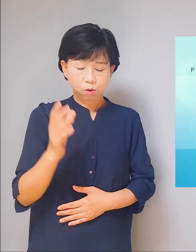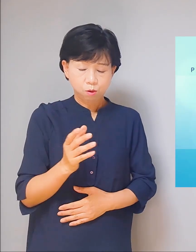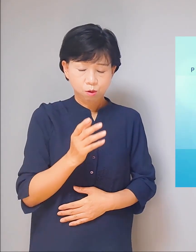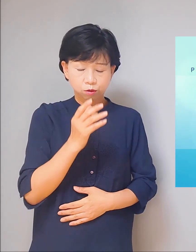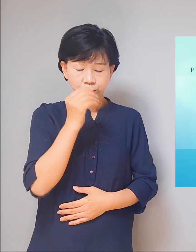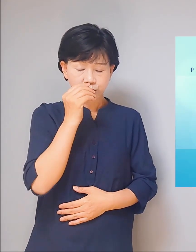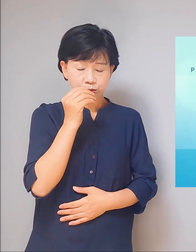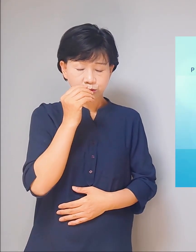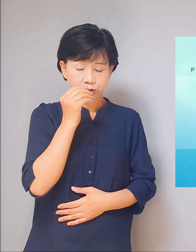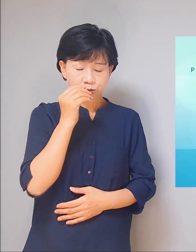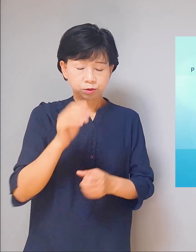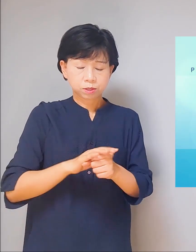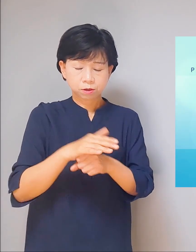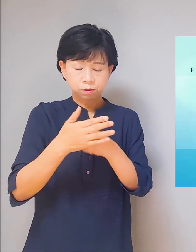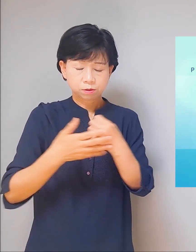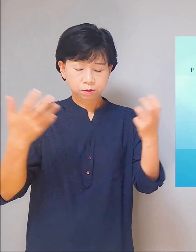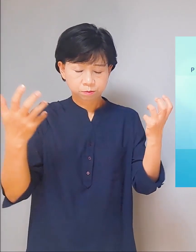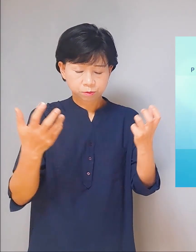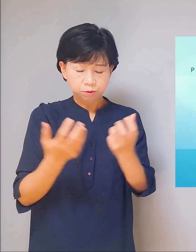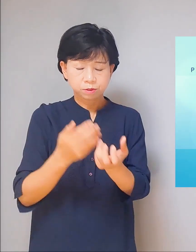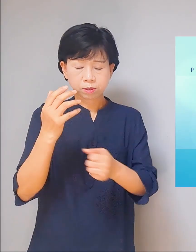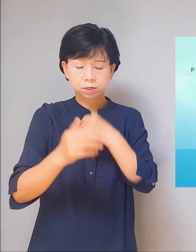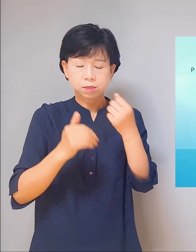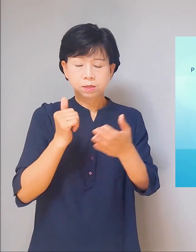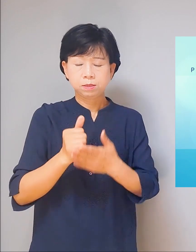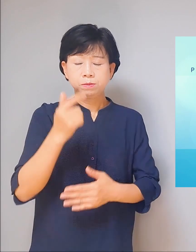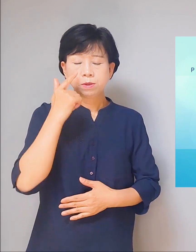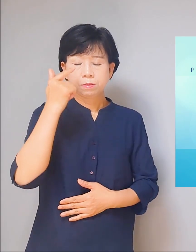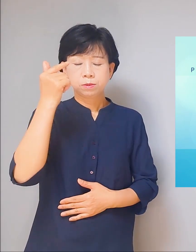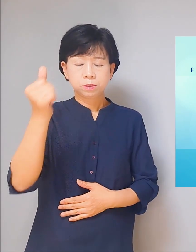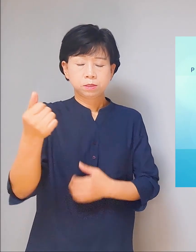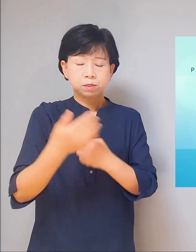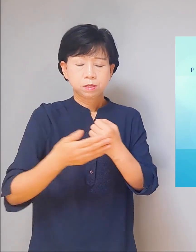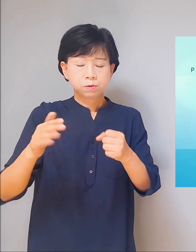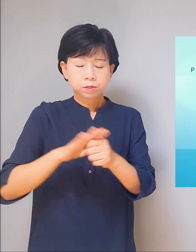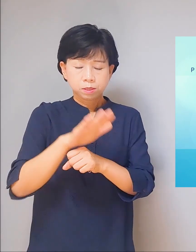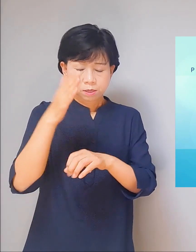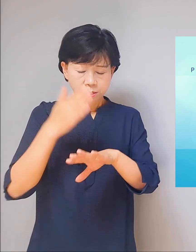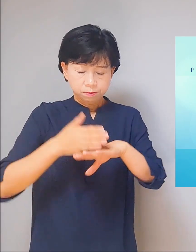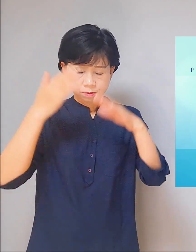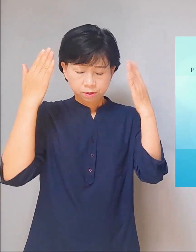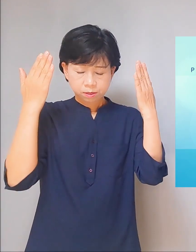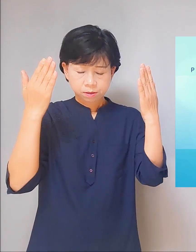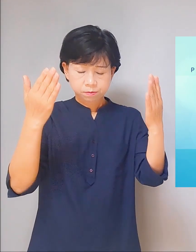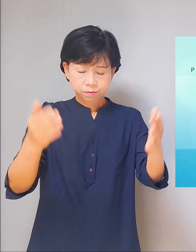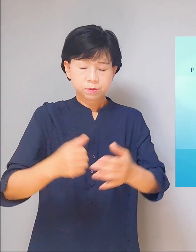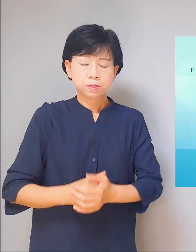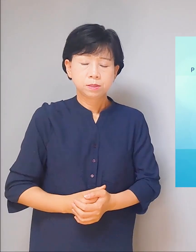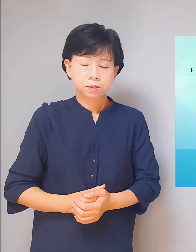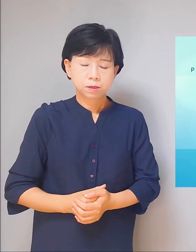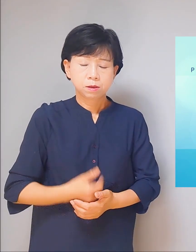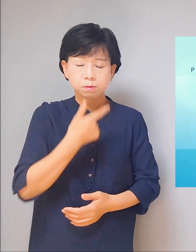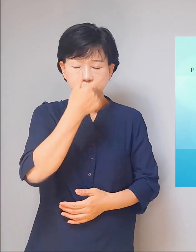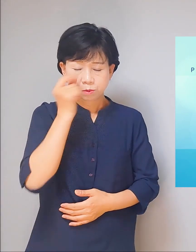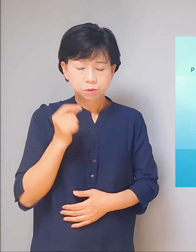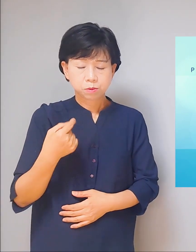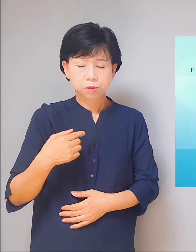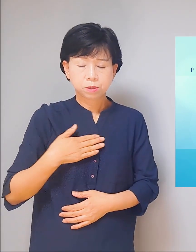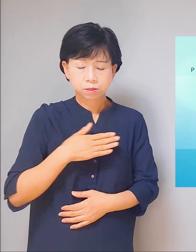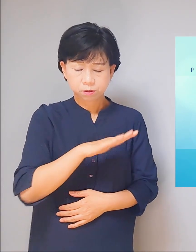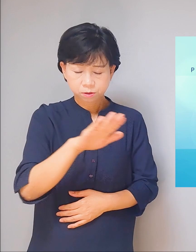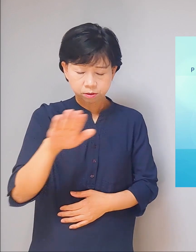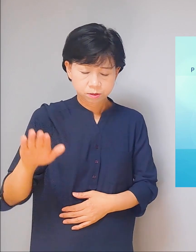거룩하시고 사랑과 은혜가 풍성하신 하나님 아버지, 은혜와 사랑을 감사드립니다. 부족한